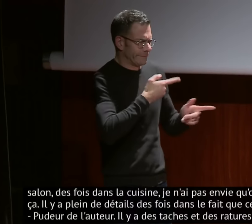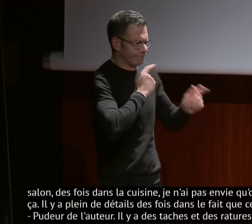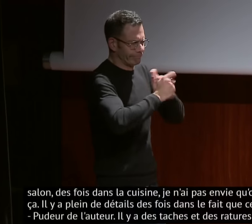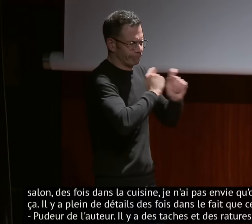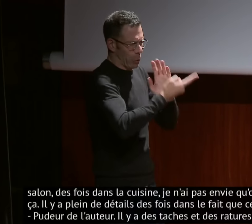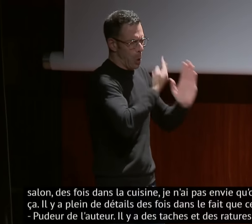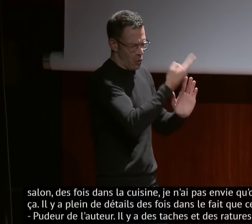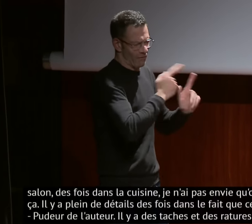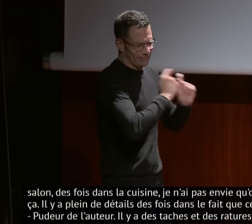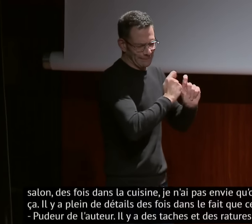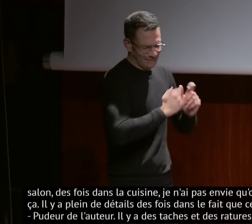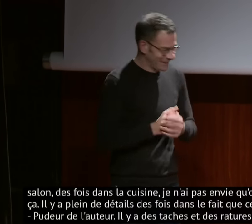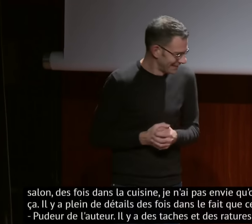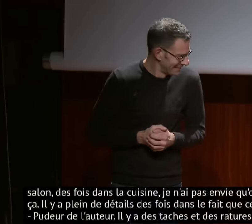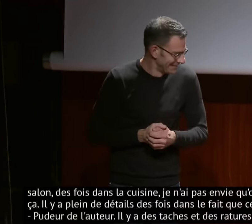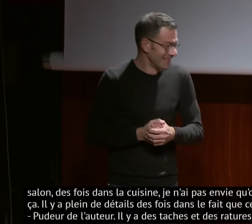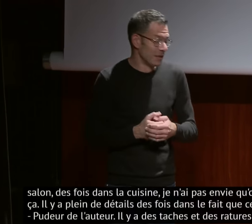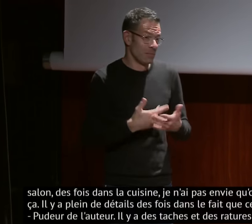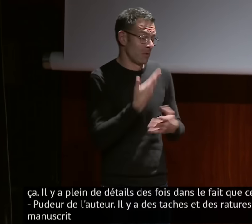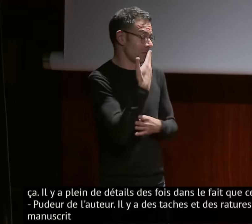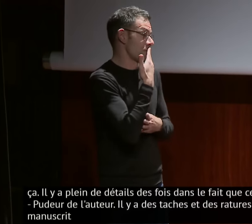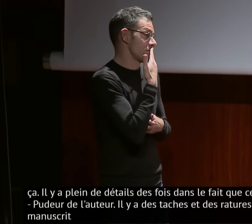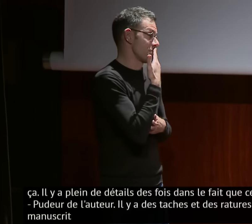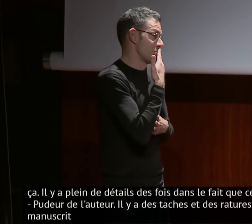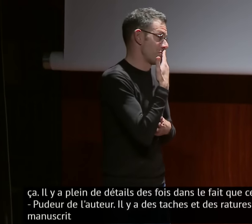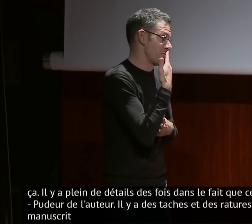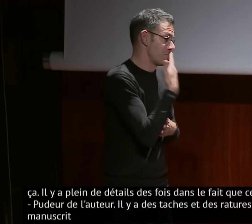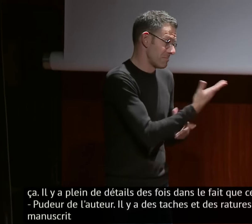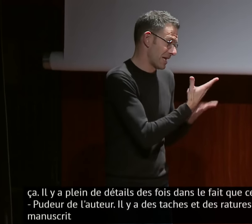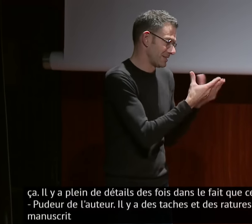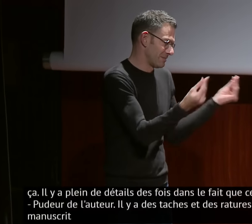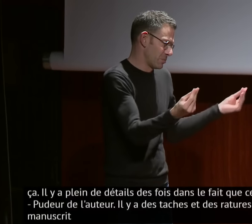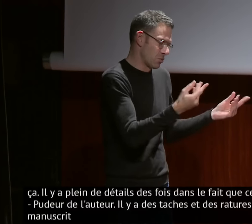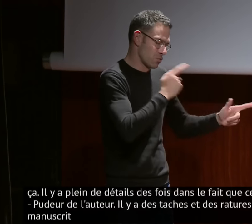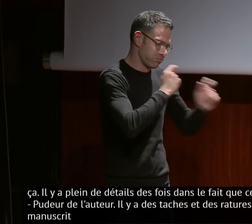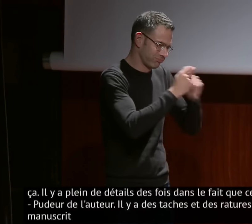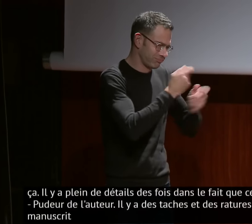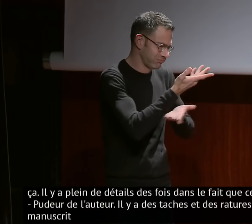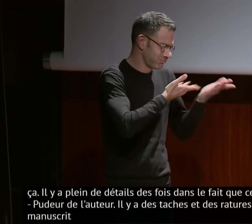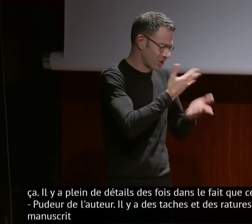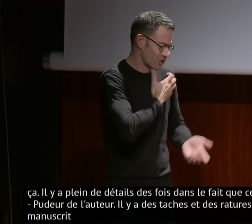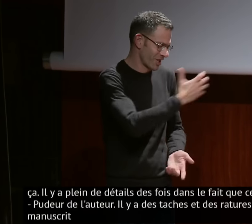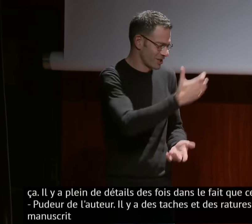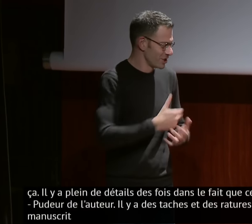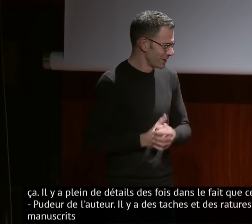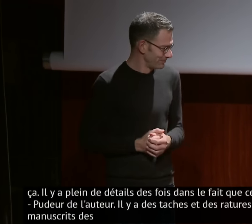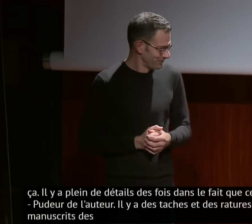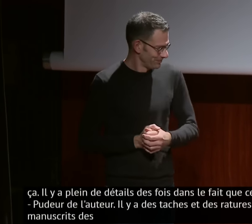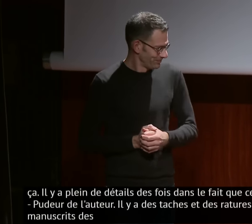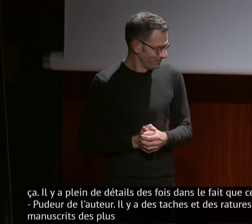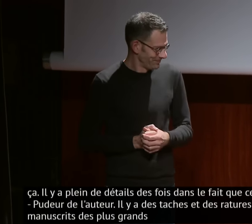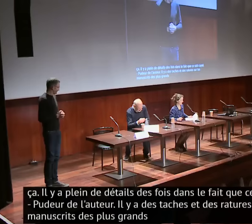en tout cas, un grand merci, Victor, pour ce dialogue très riche. Merci.